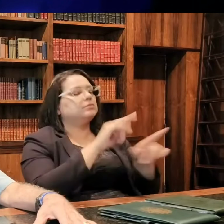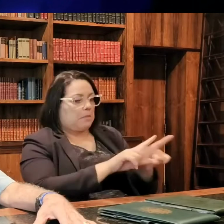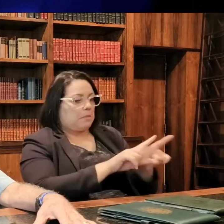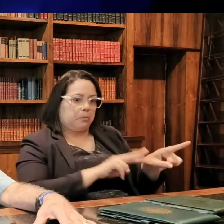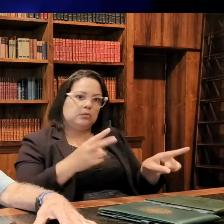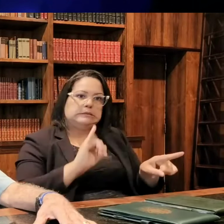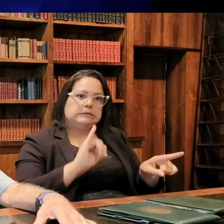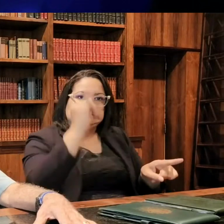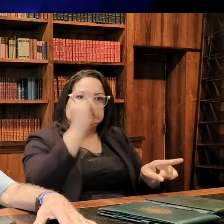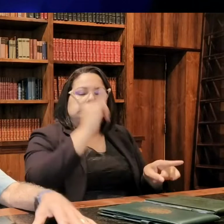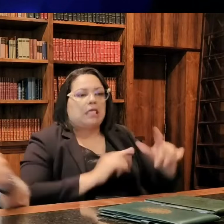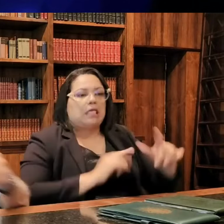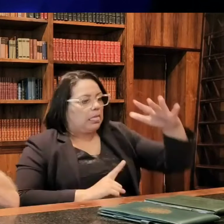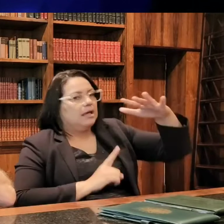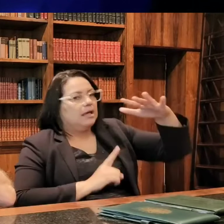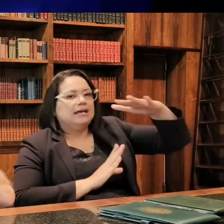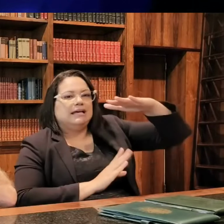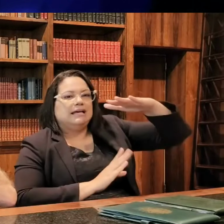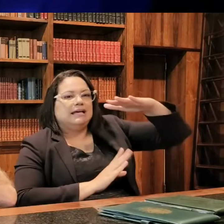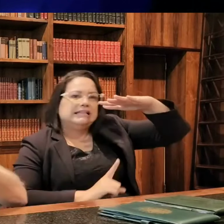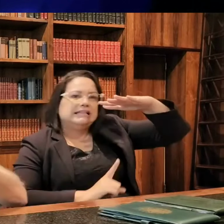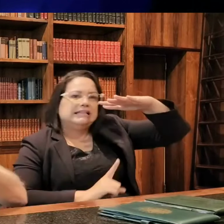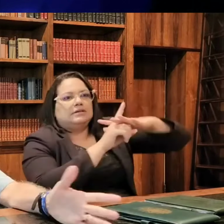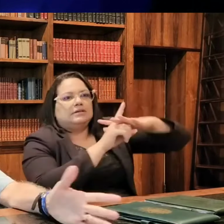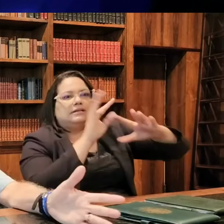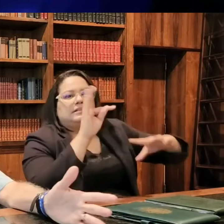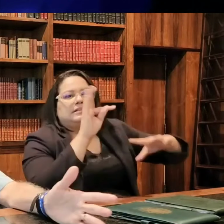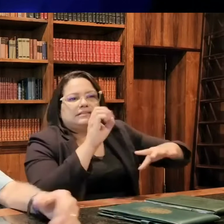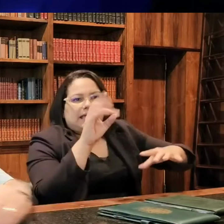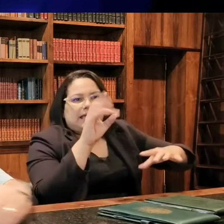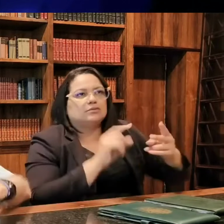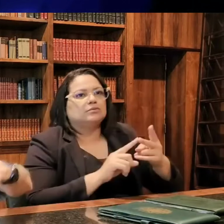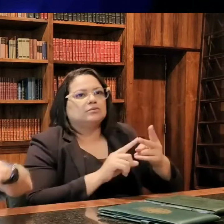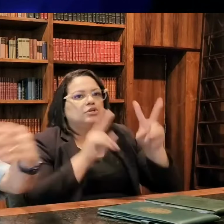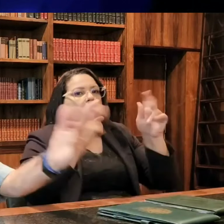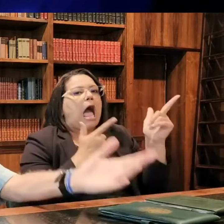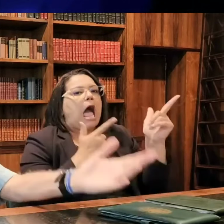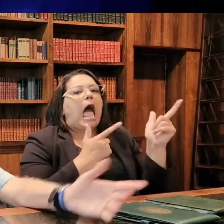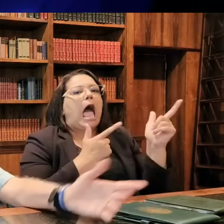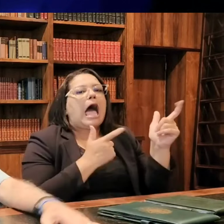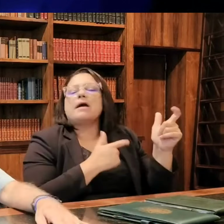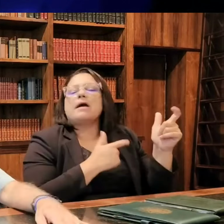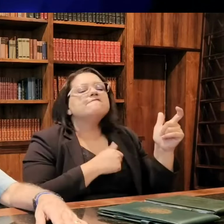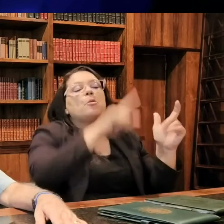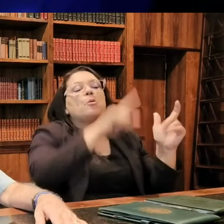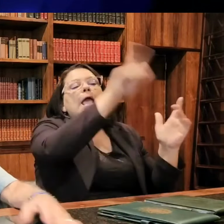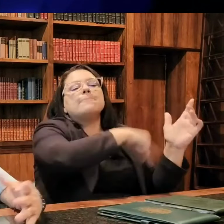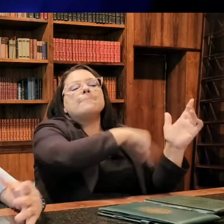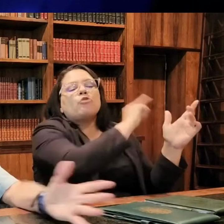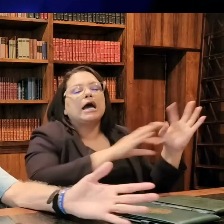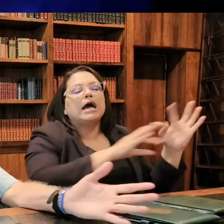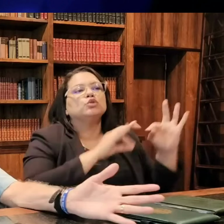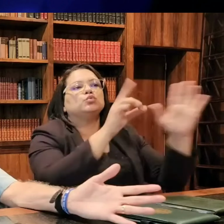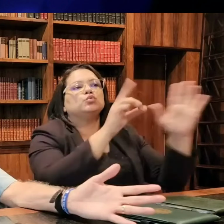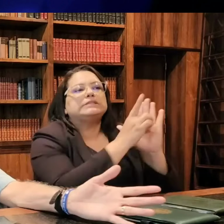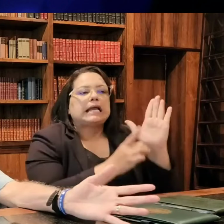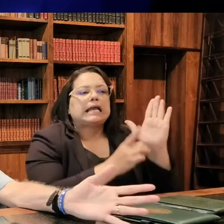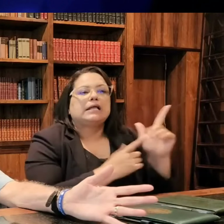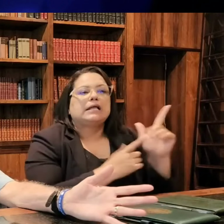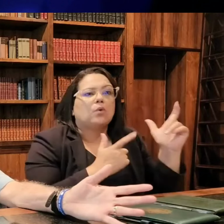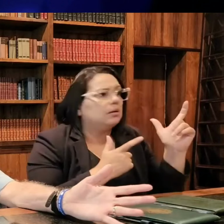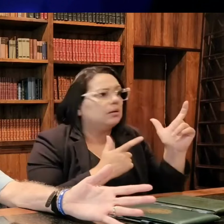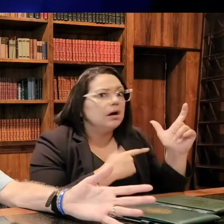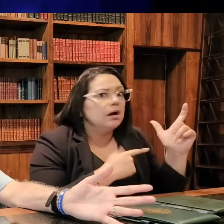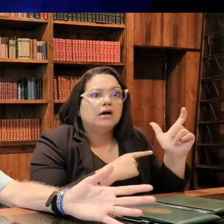Fura teto, a questão de armas, vamos revogar todos os decretos das armas. Vai voltar a violência no